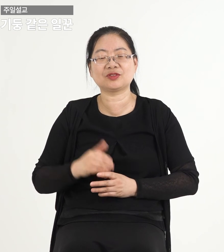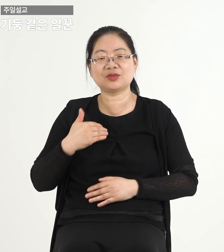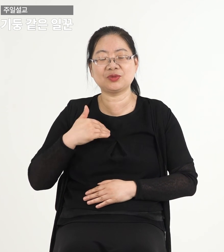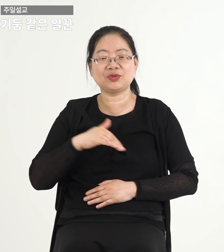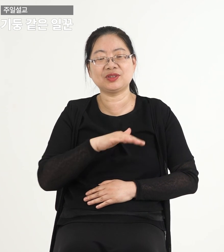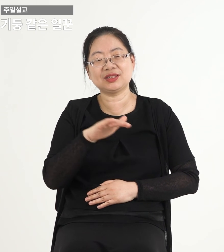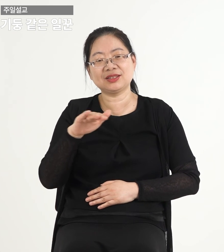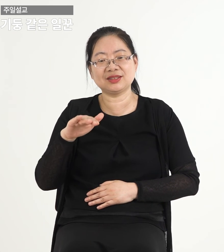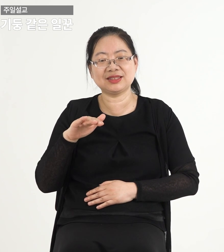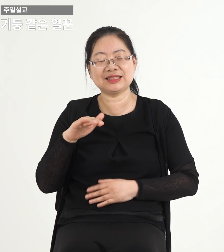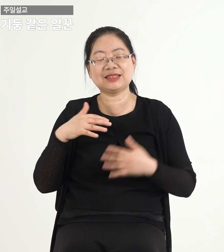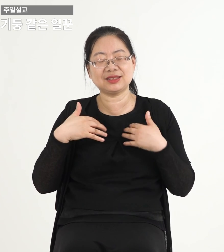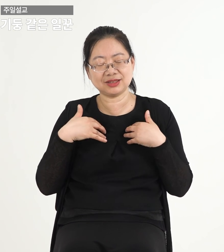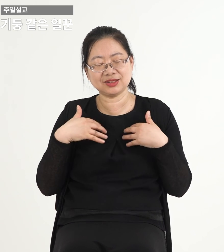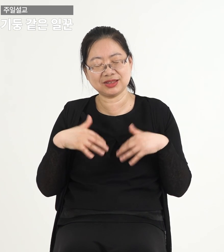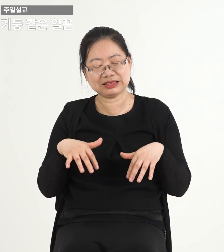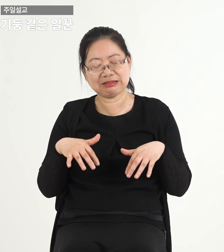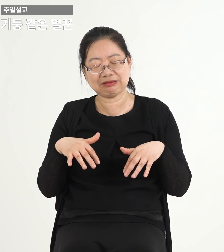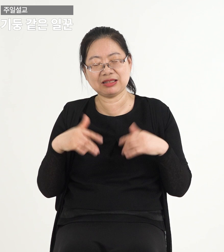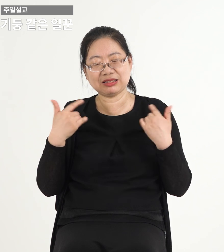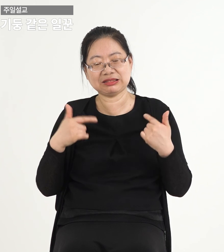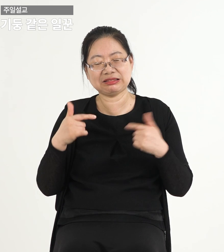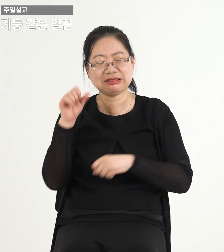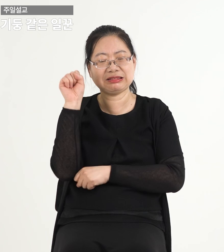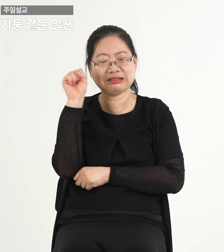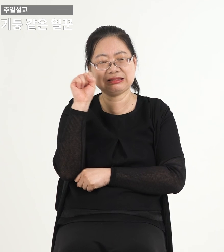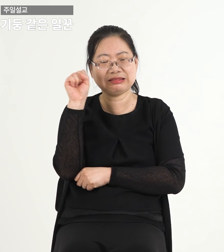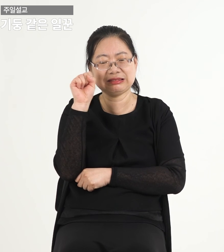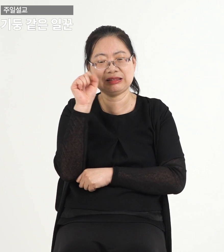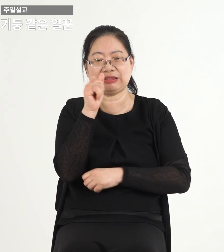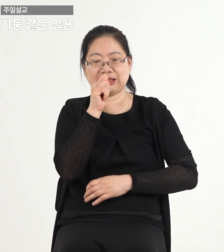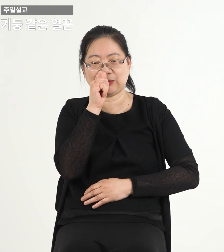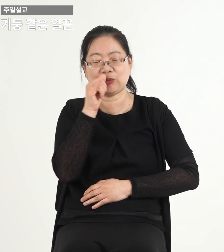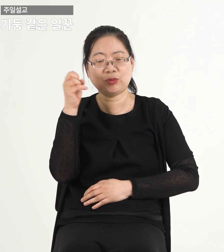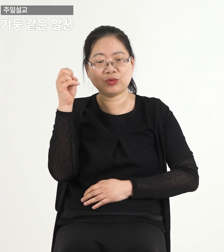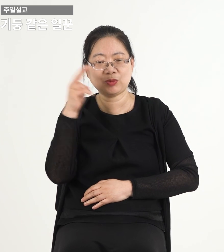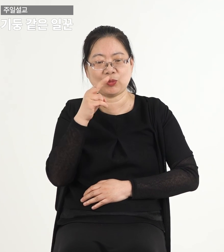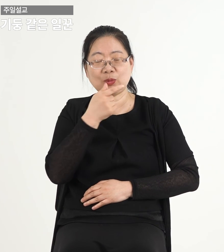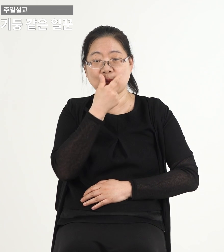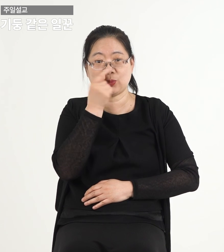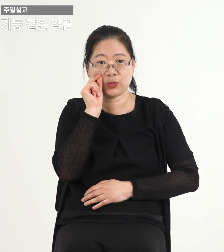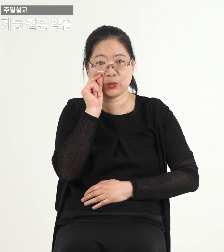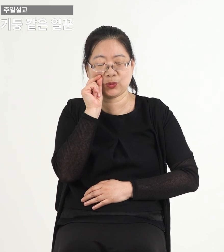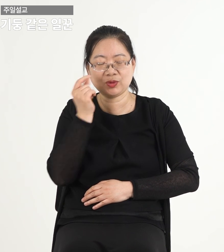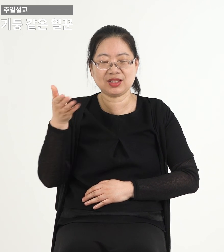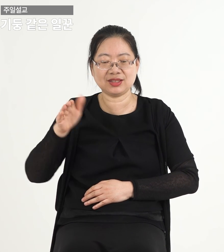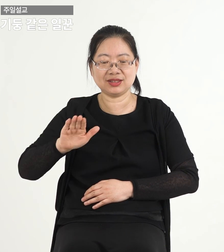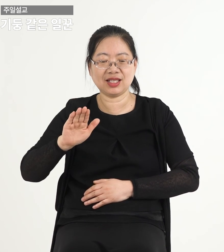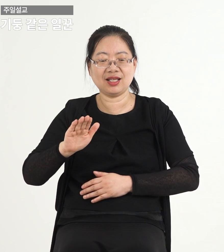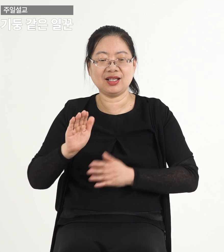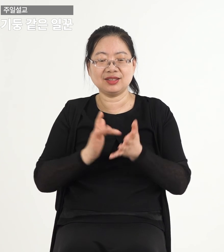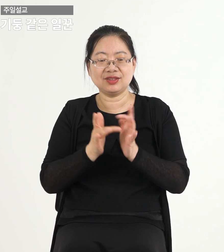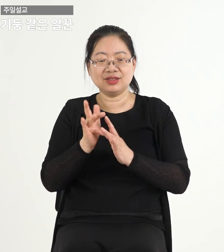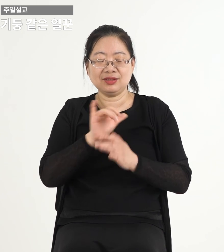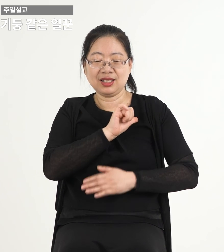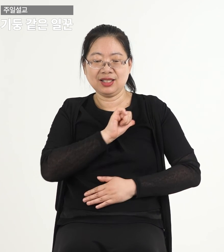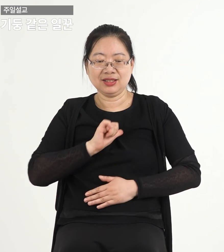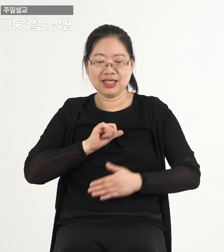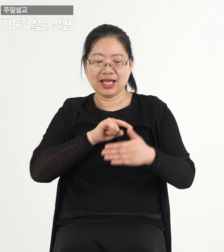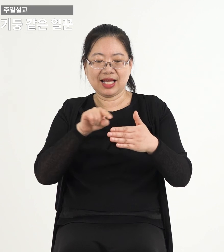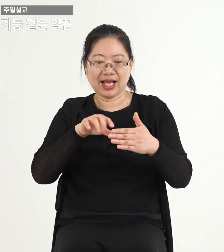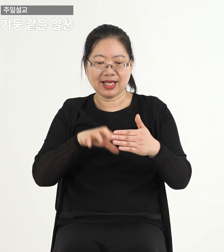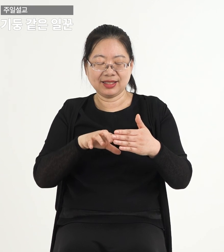우리는 비록 연약하고 늘 흔들리고 부족하지만 그리스도의 인내 속에 우리가